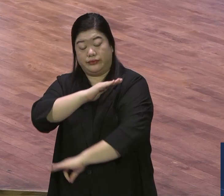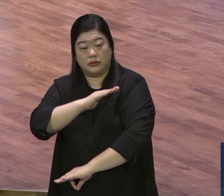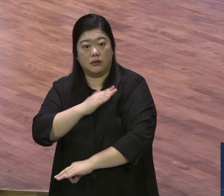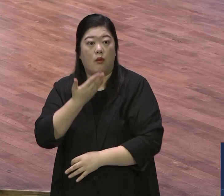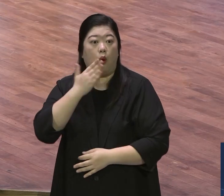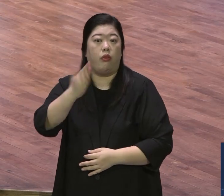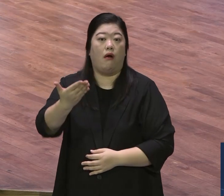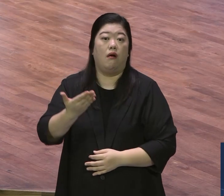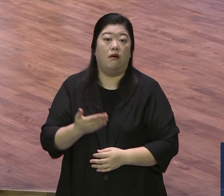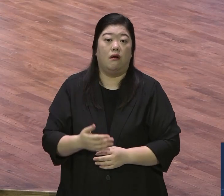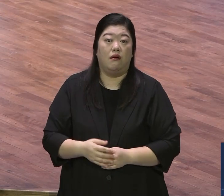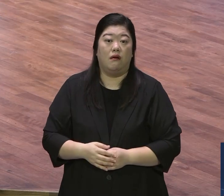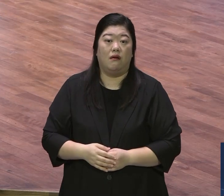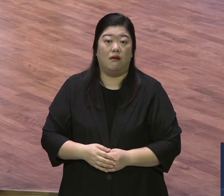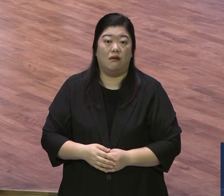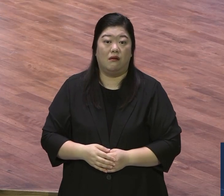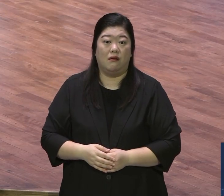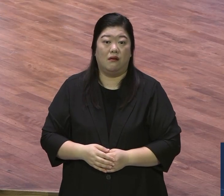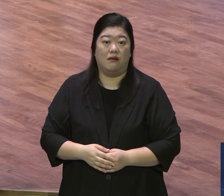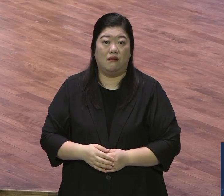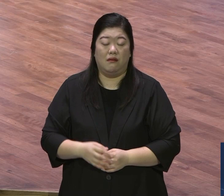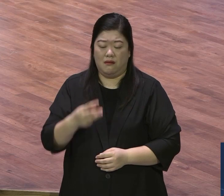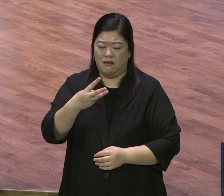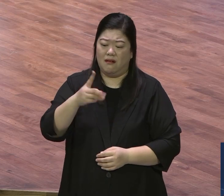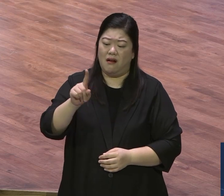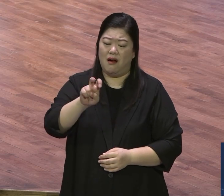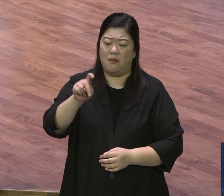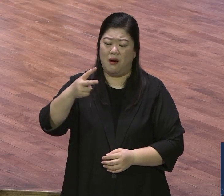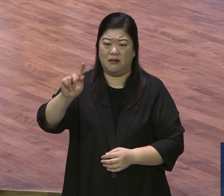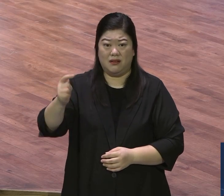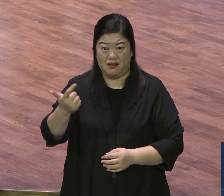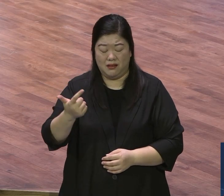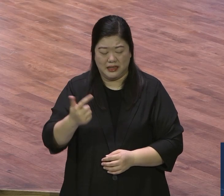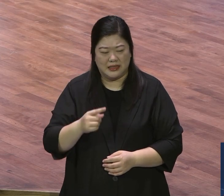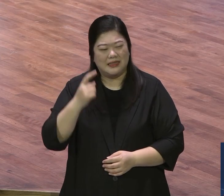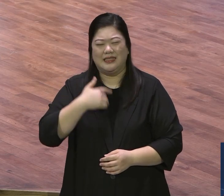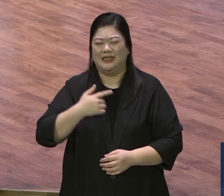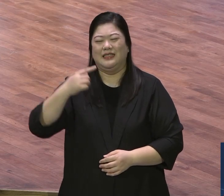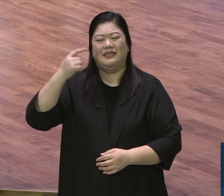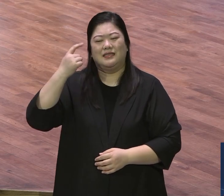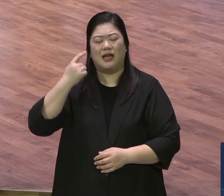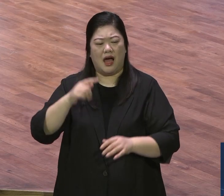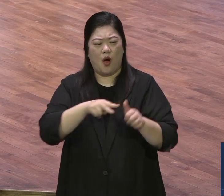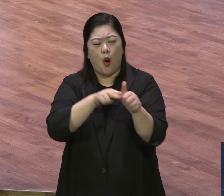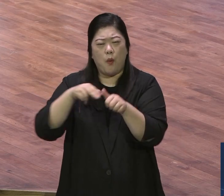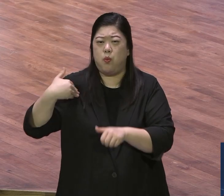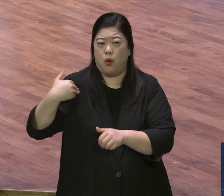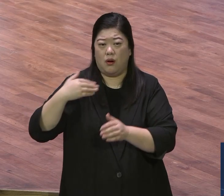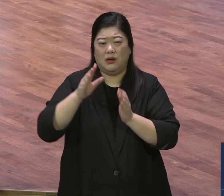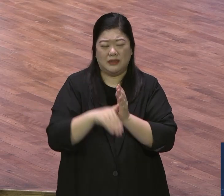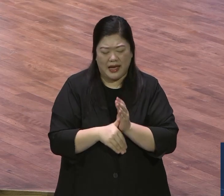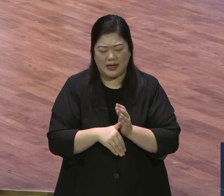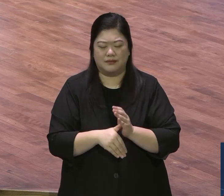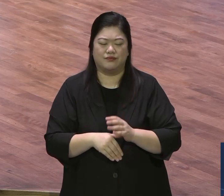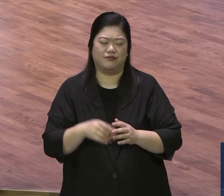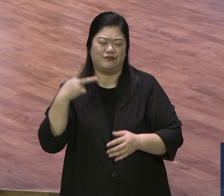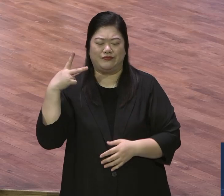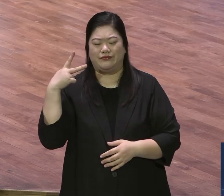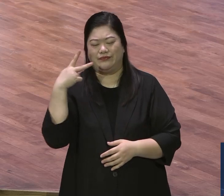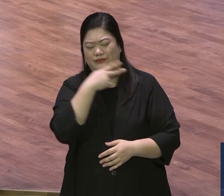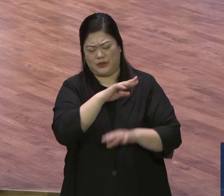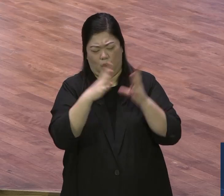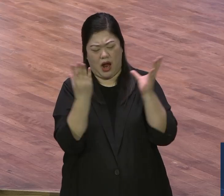해치고 나면 그렇게 라마단 기간에는 의외로 라마단 기간에는 외식업계가